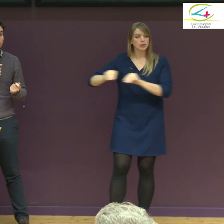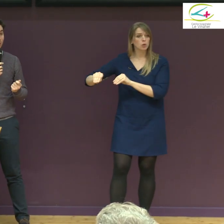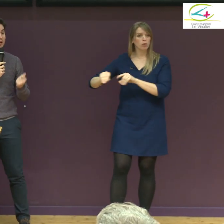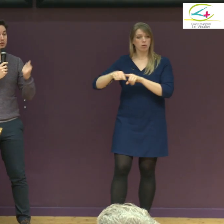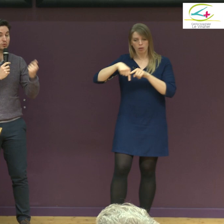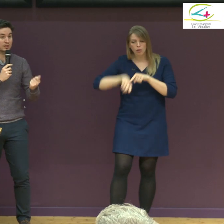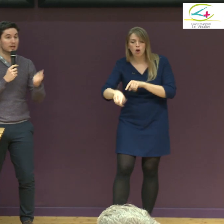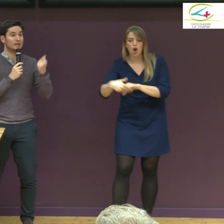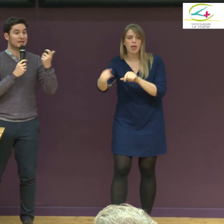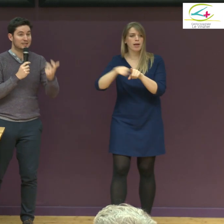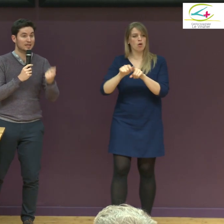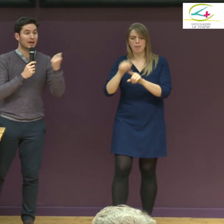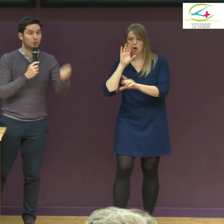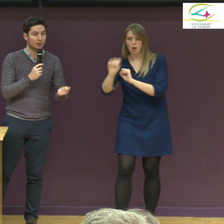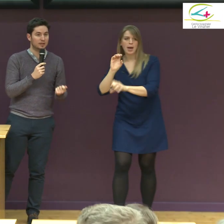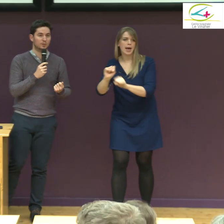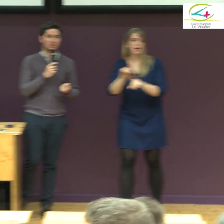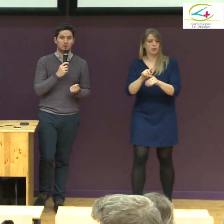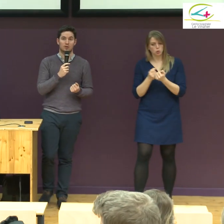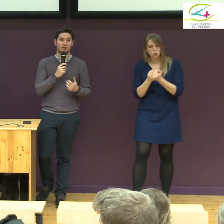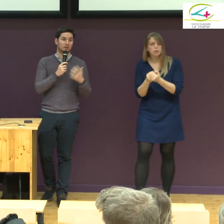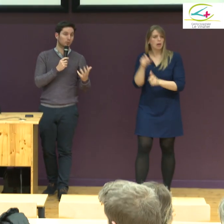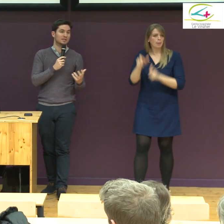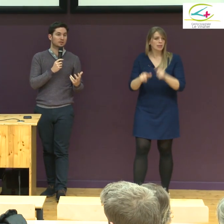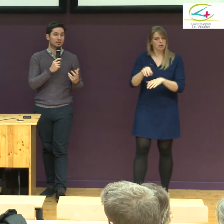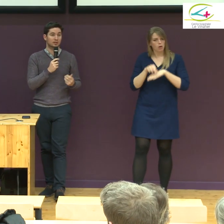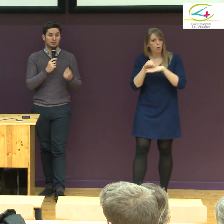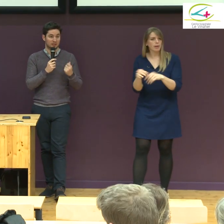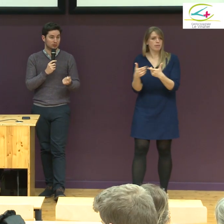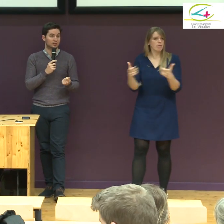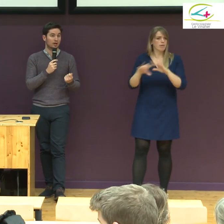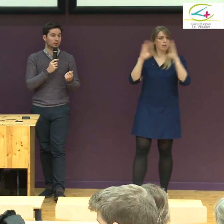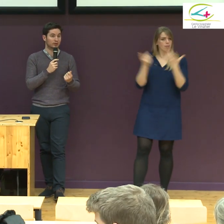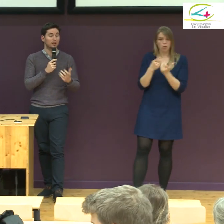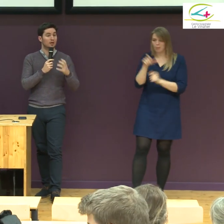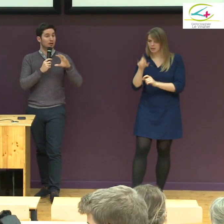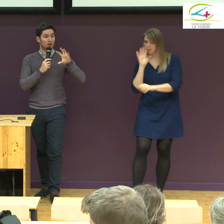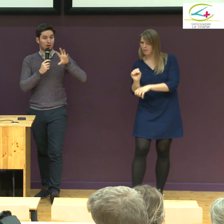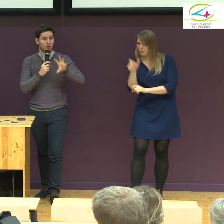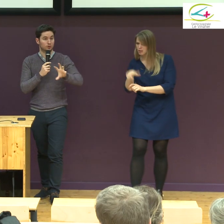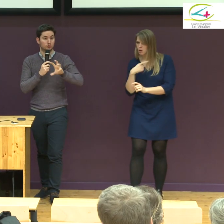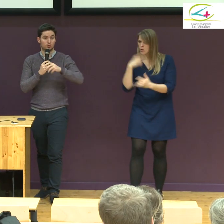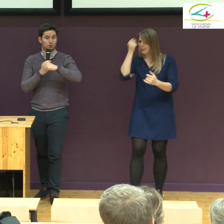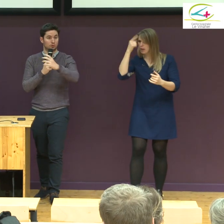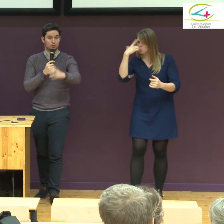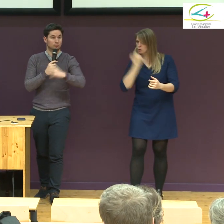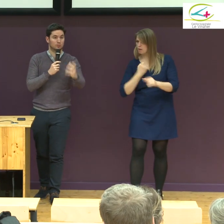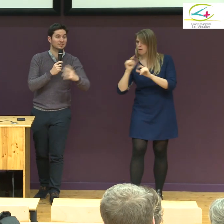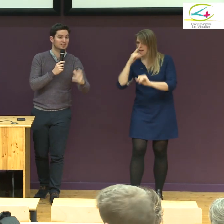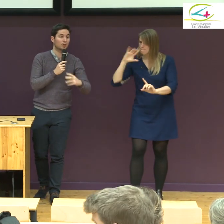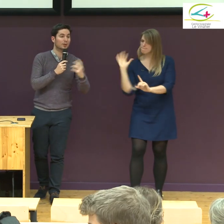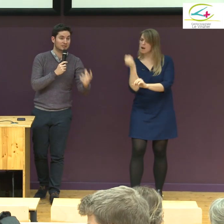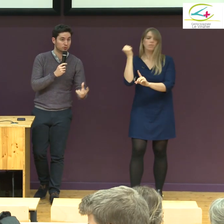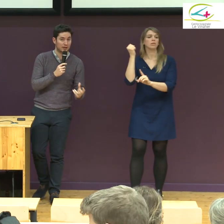repérer justement et soutenir, aider, accompagner les personnes qui vont présenter des idées suicidaires à un moment donné en fonction